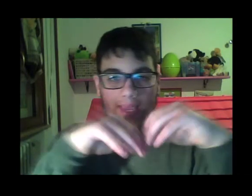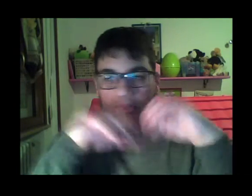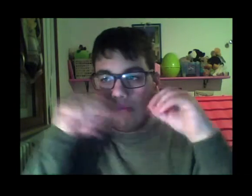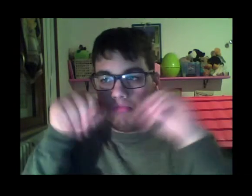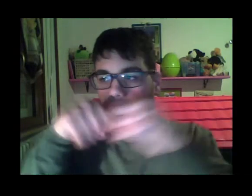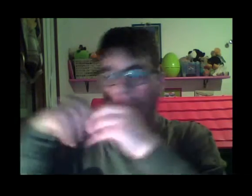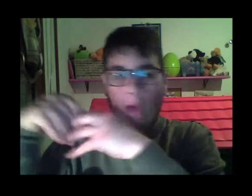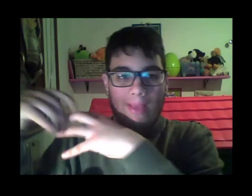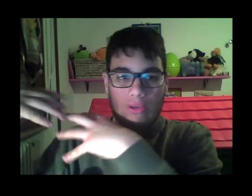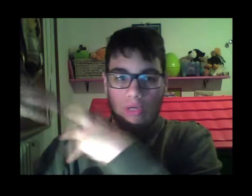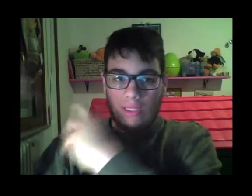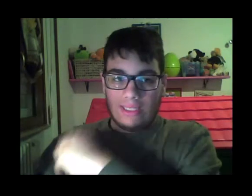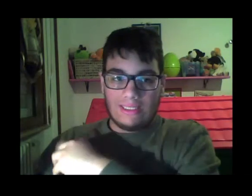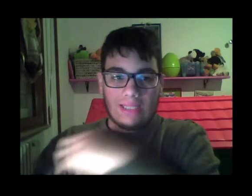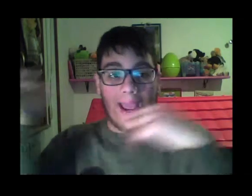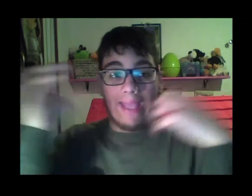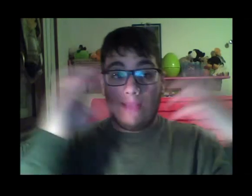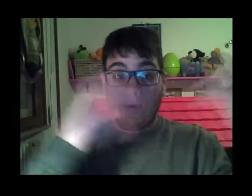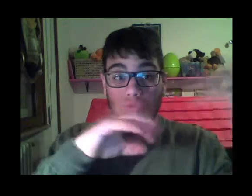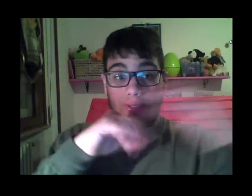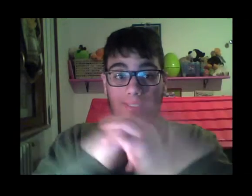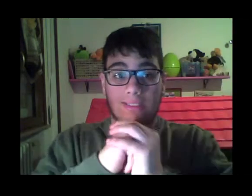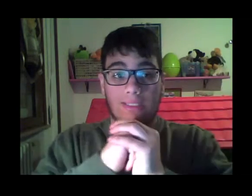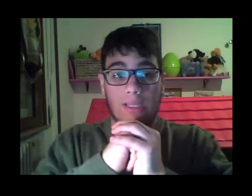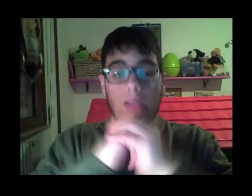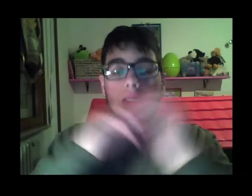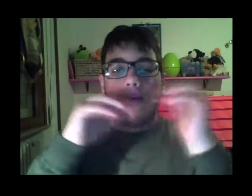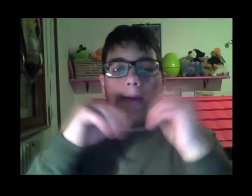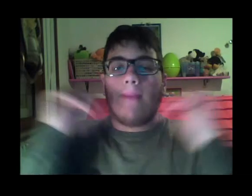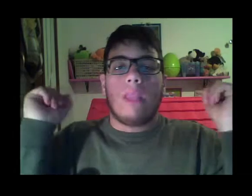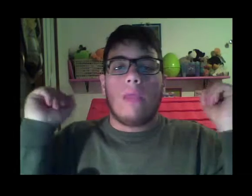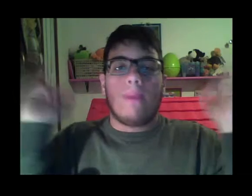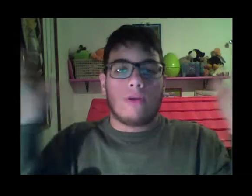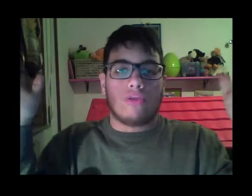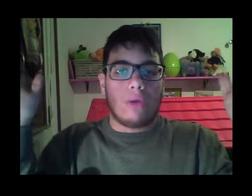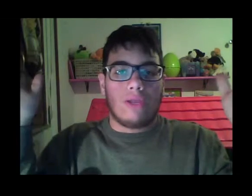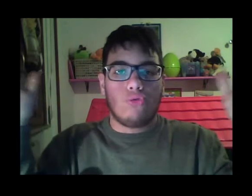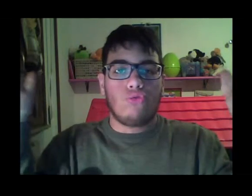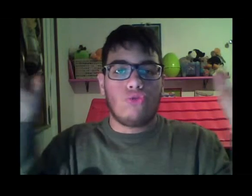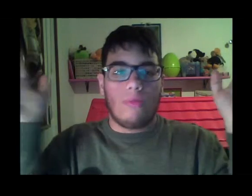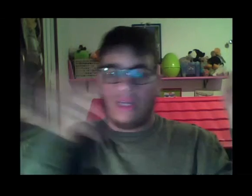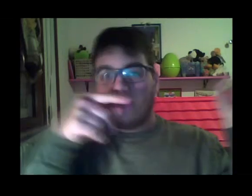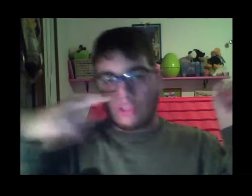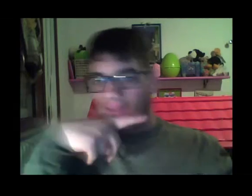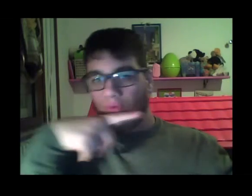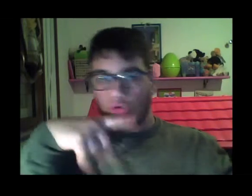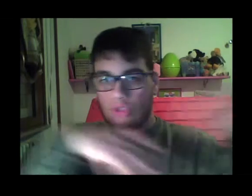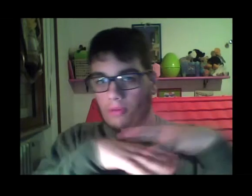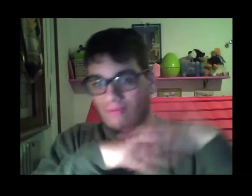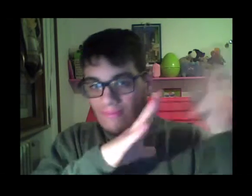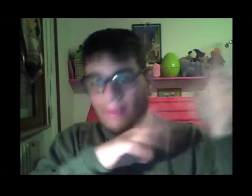aumentano l'intensità e diminuono l'intensità. Vabbè, per questo vlog è tutto. Mi dispiace per le voci, però, vabbè.